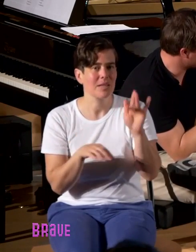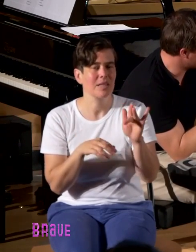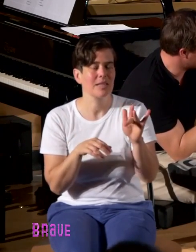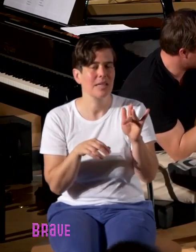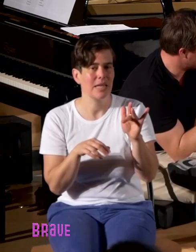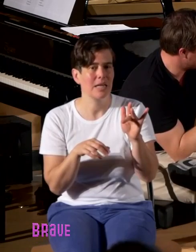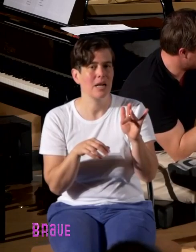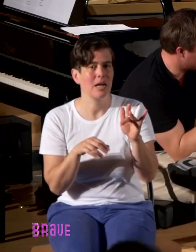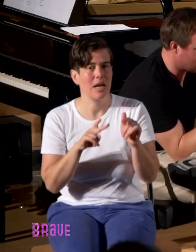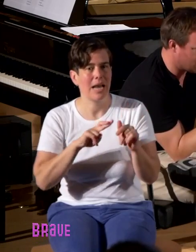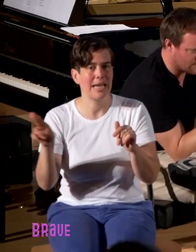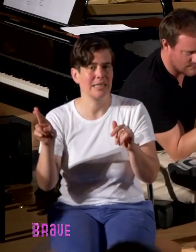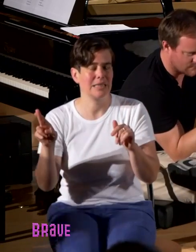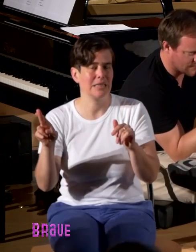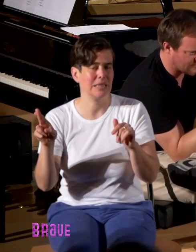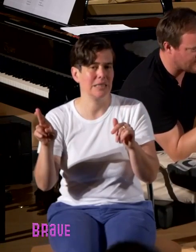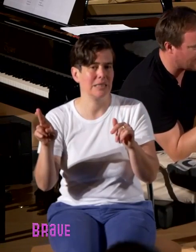rechtspopulistische